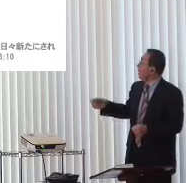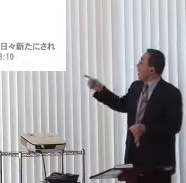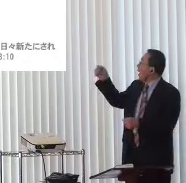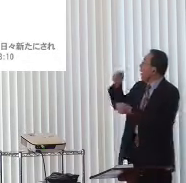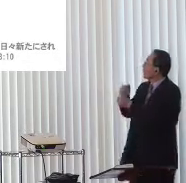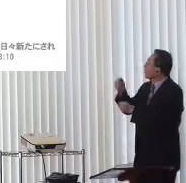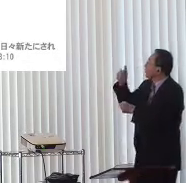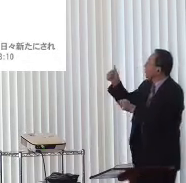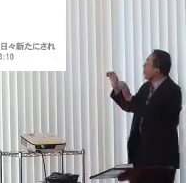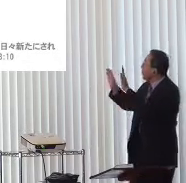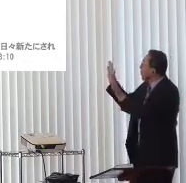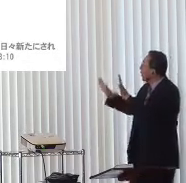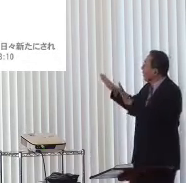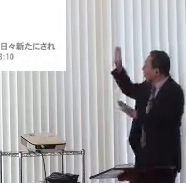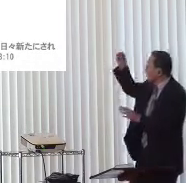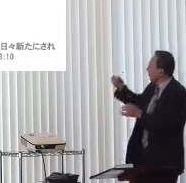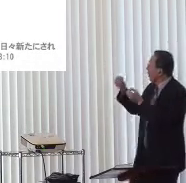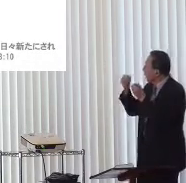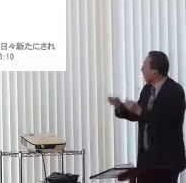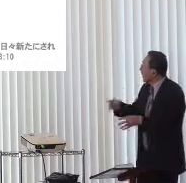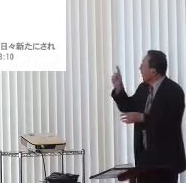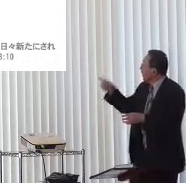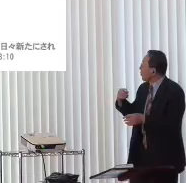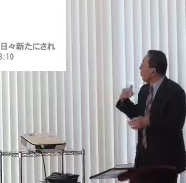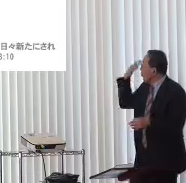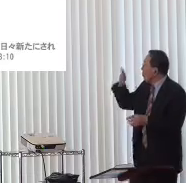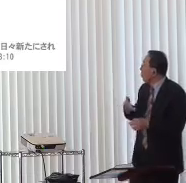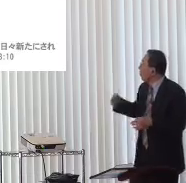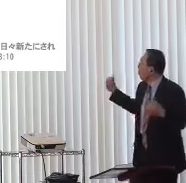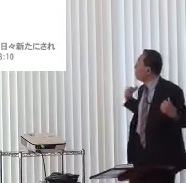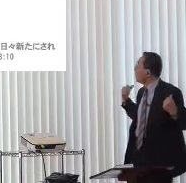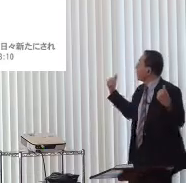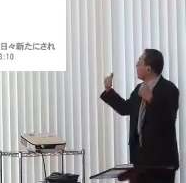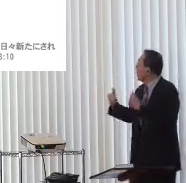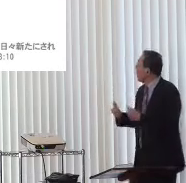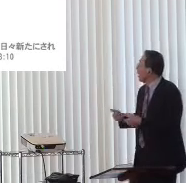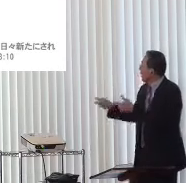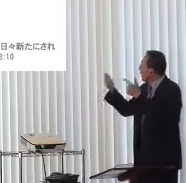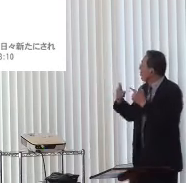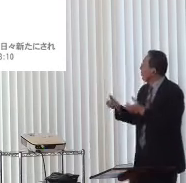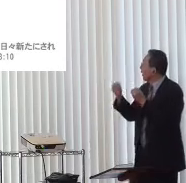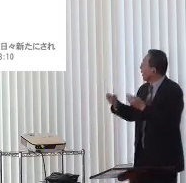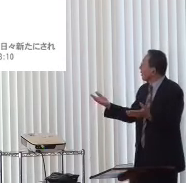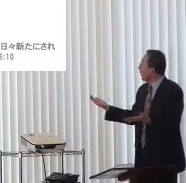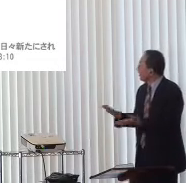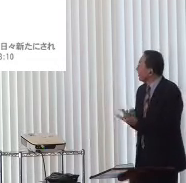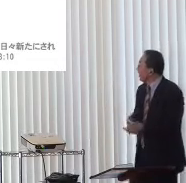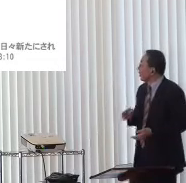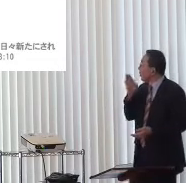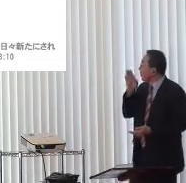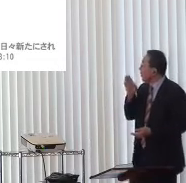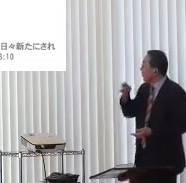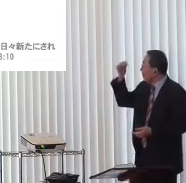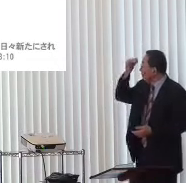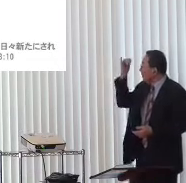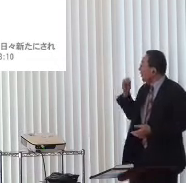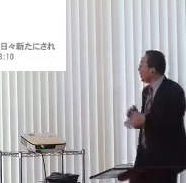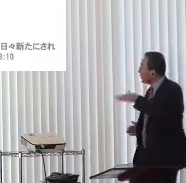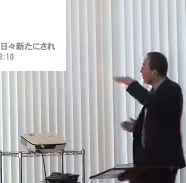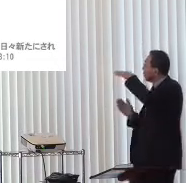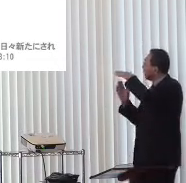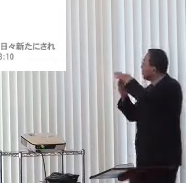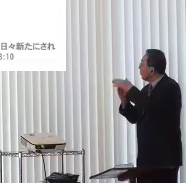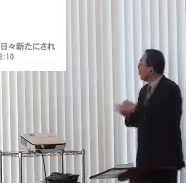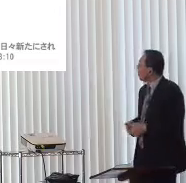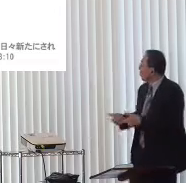て真の知識に達するのですと、この3章の10節でも言っておりますけれども、 日々新た